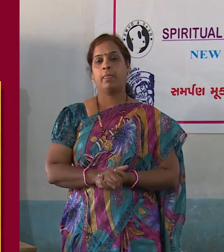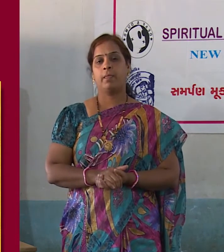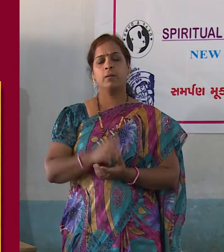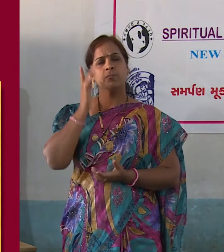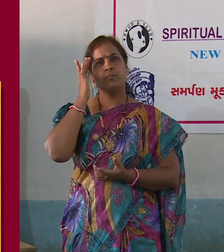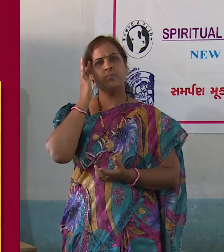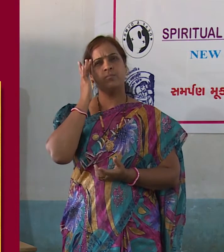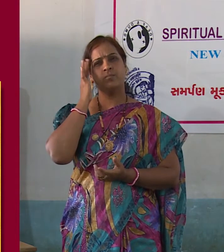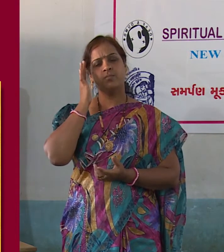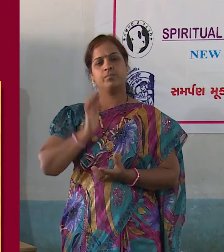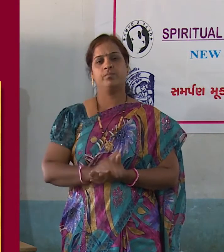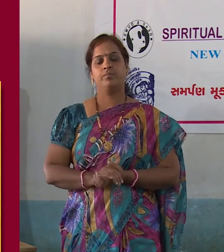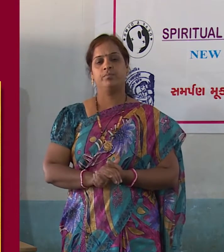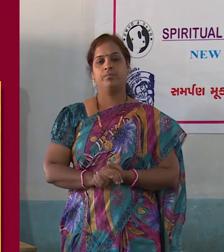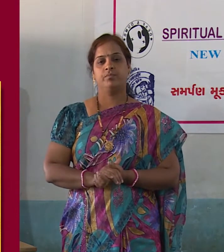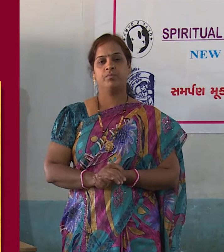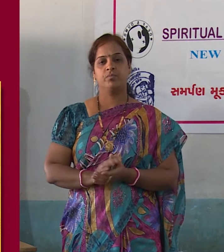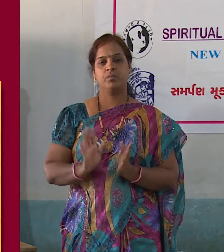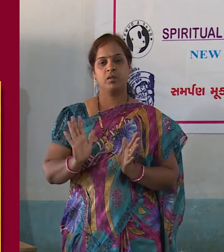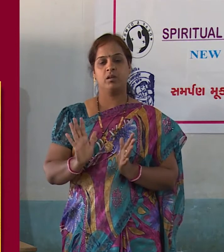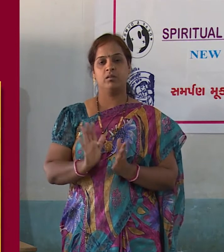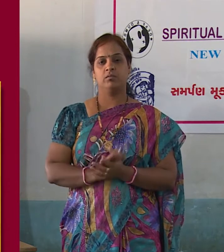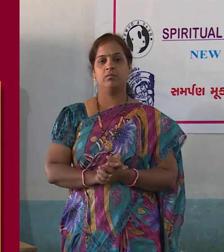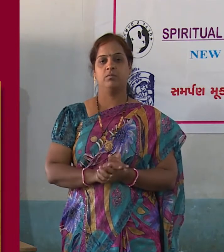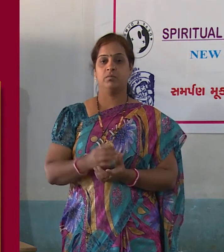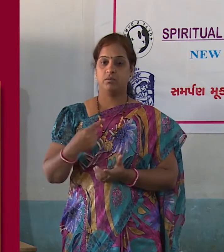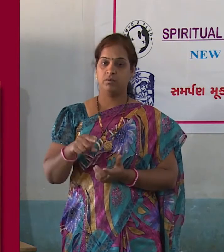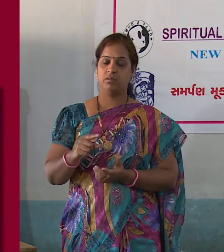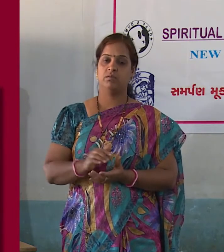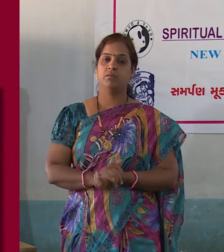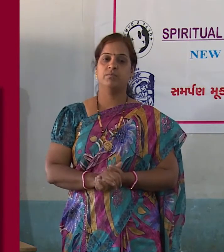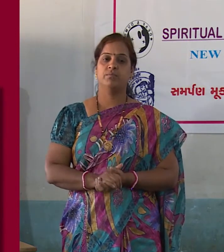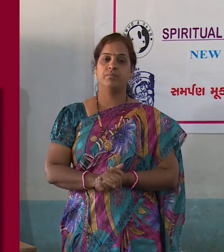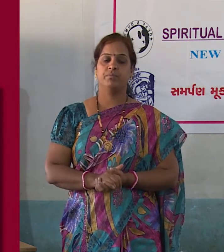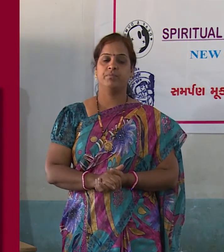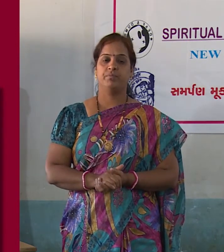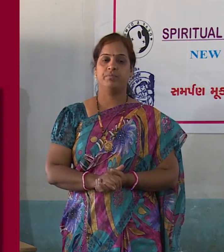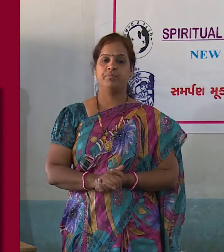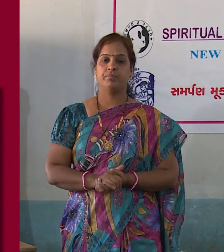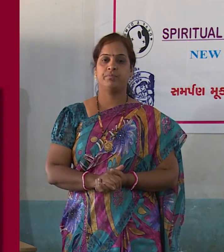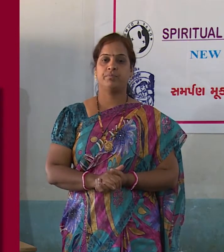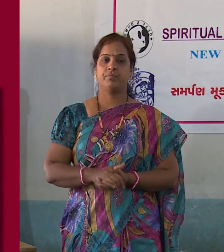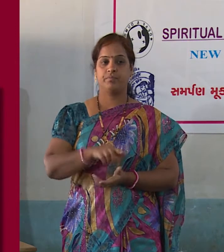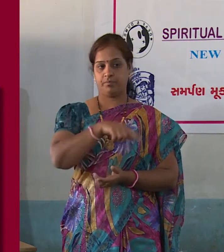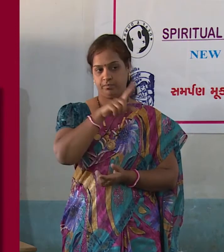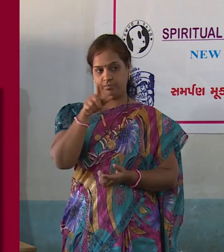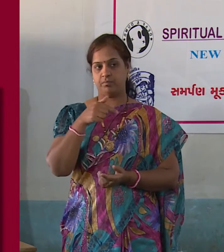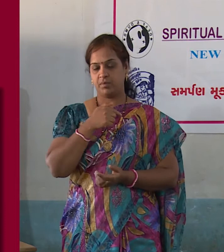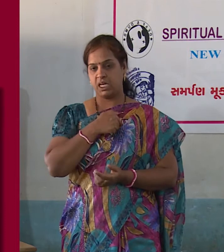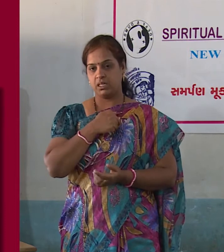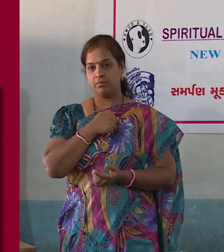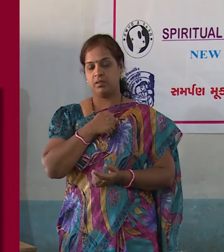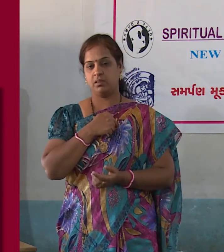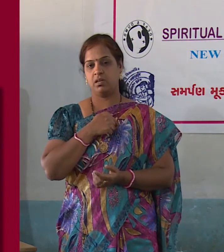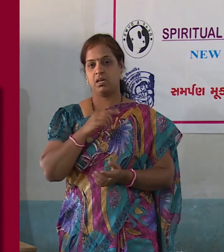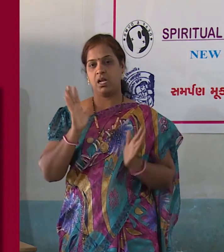द्वारा करके जो कर्म कर लिया वो बन गया संस्कार। जो आत्मा कर्म कर लेती